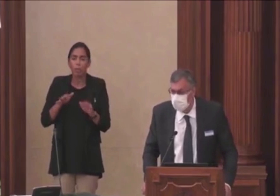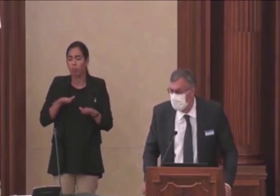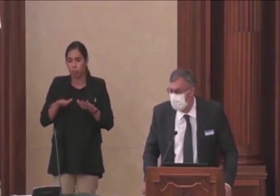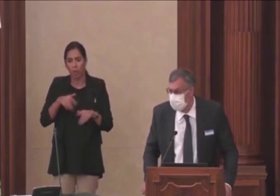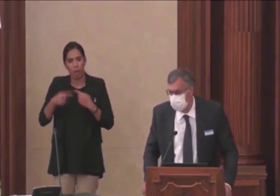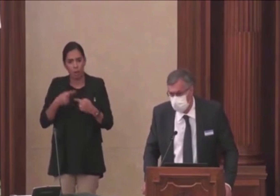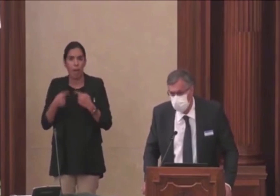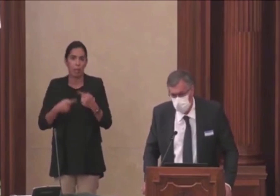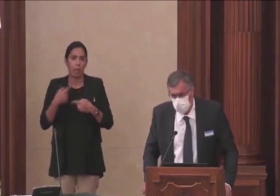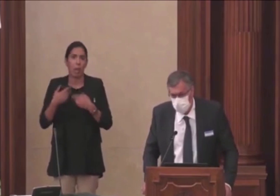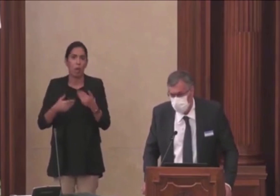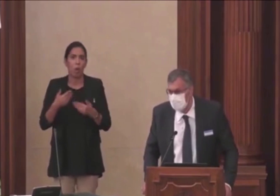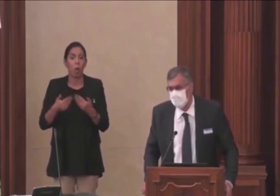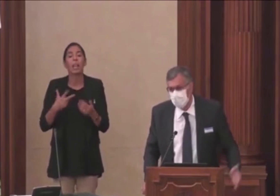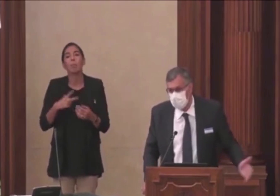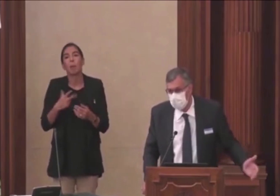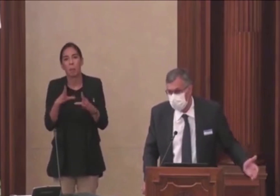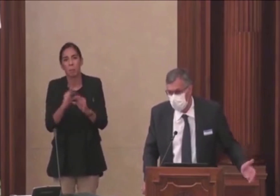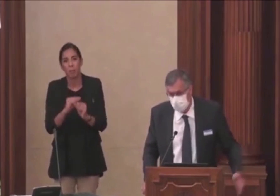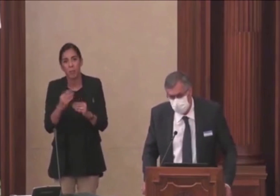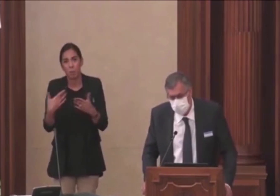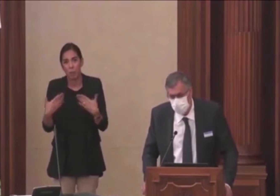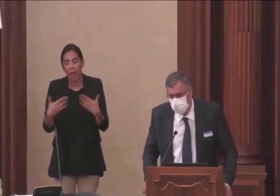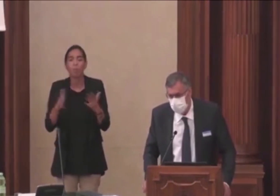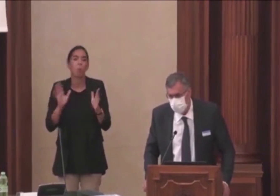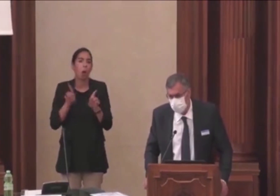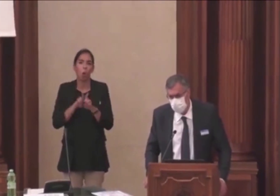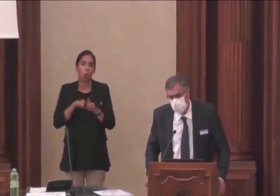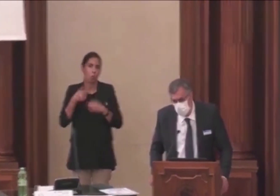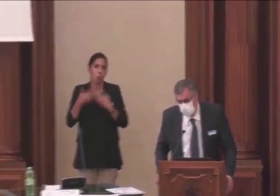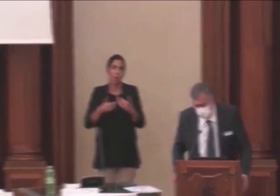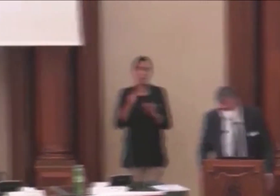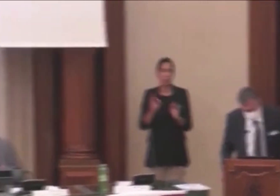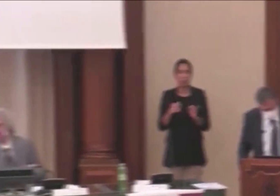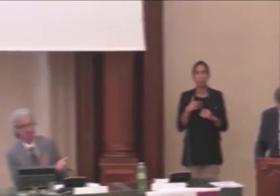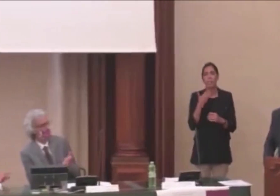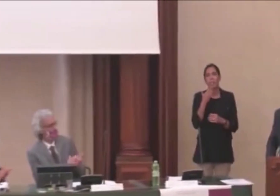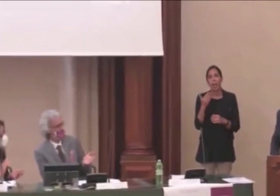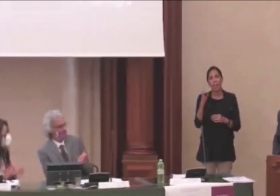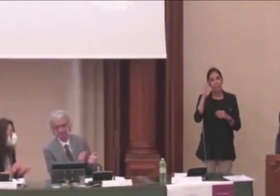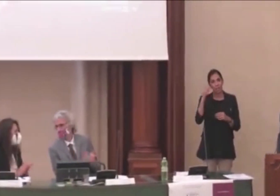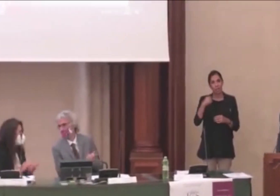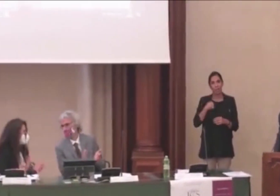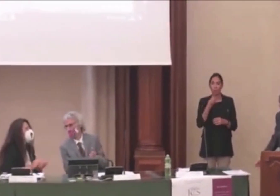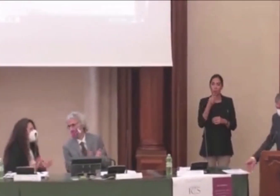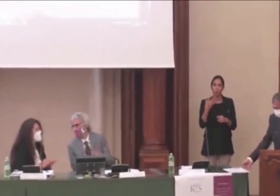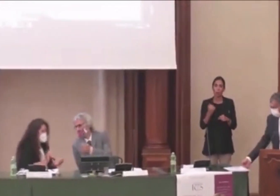Vi ringrazio per l'attenzione e buon lavoro a tutti.